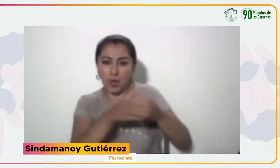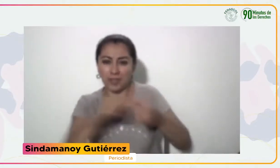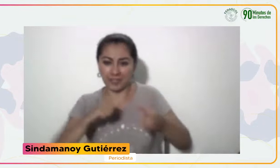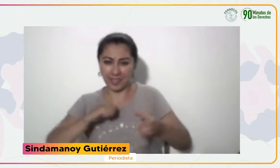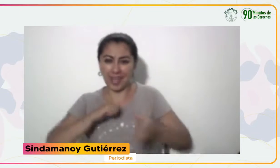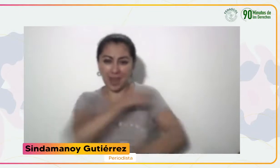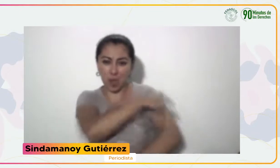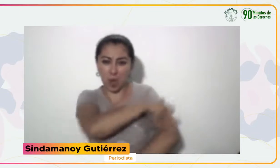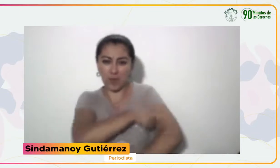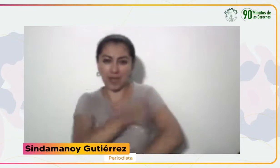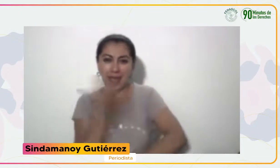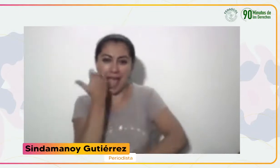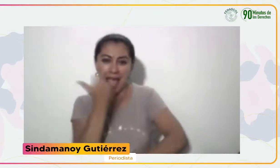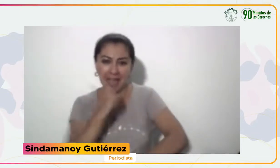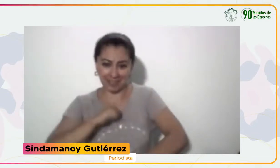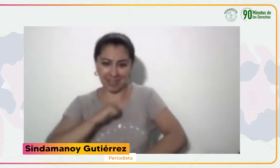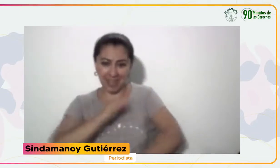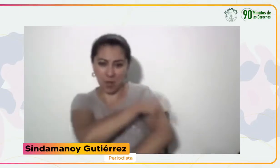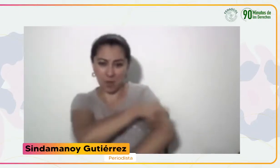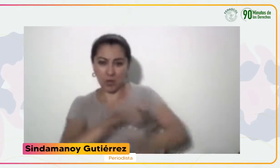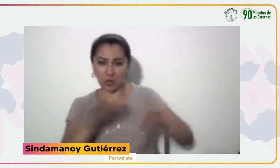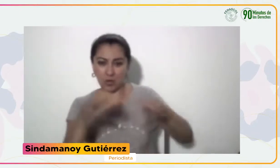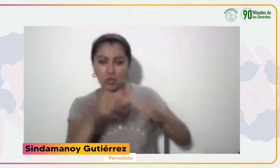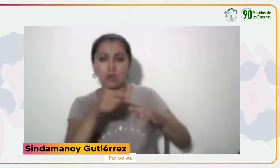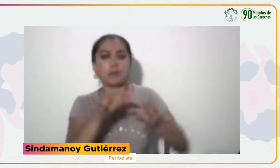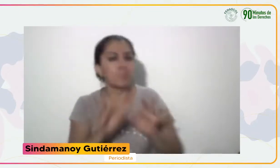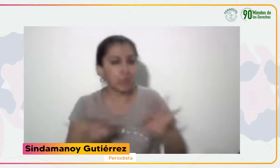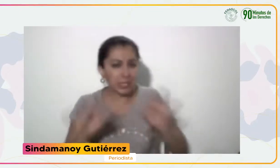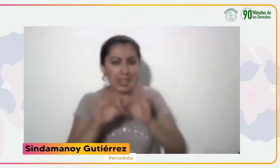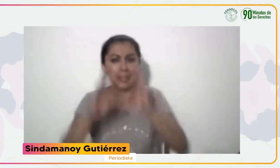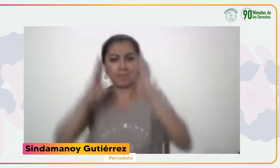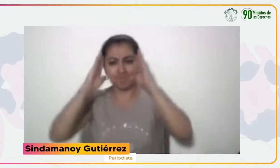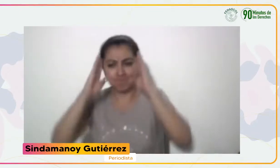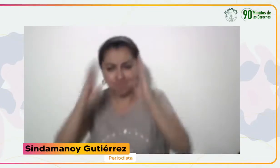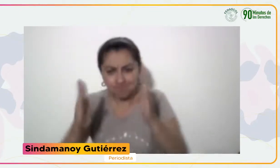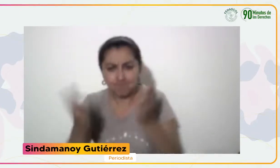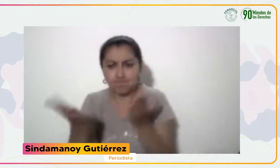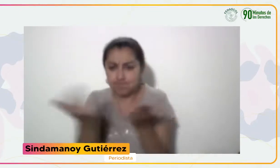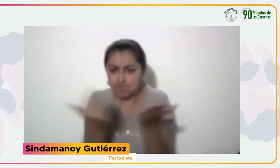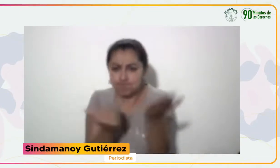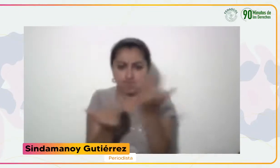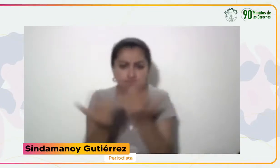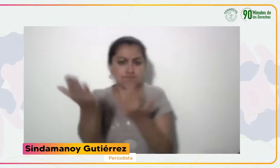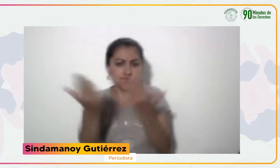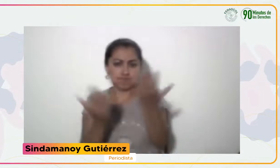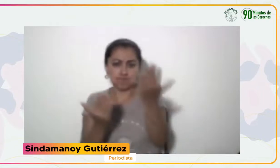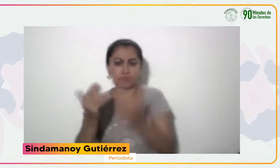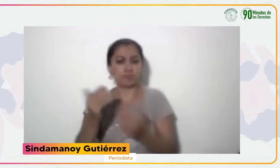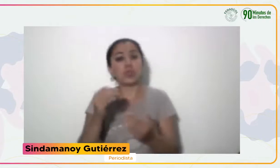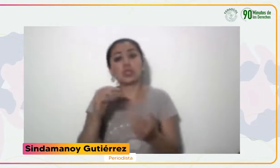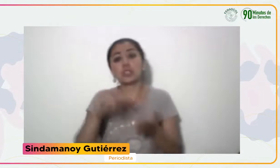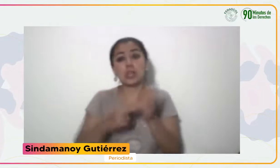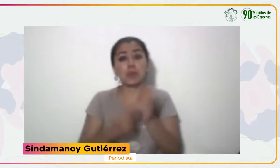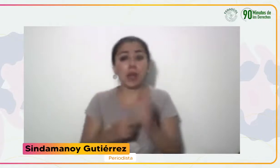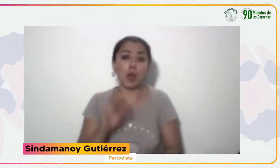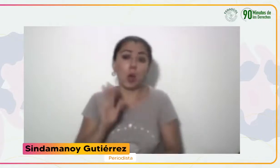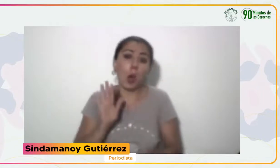también que nosotros, por ejemplo, desde la Comisión de Mujeres, creamos esos programas para poder atender a